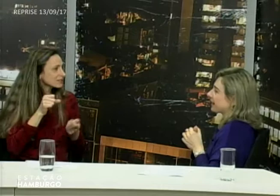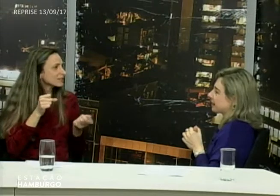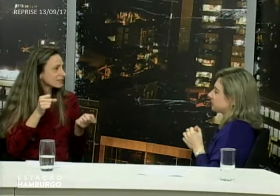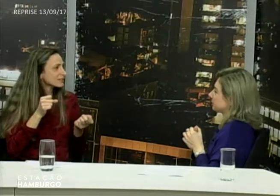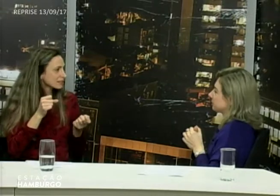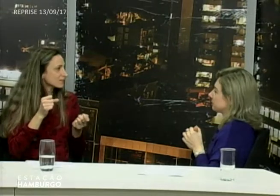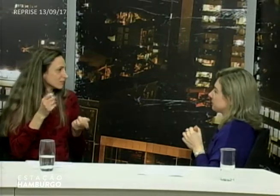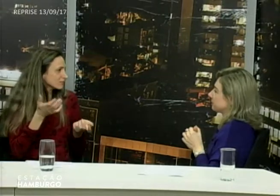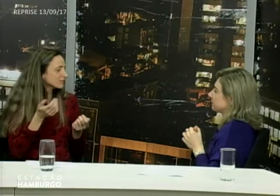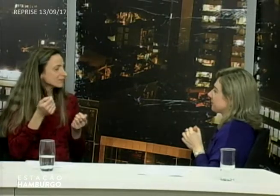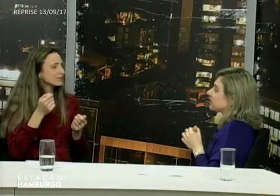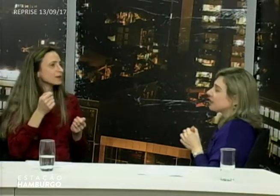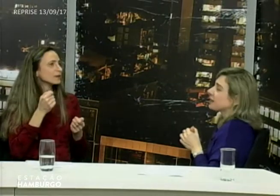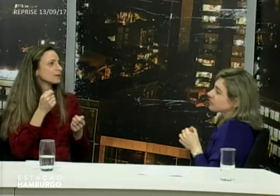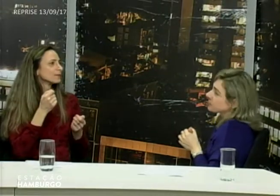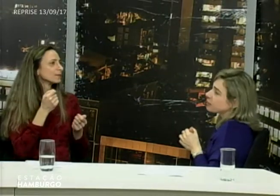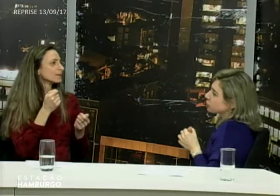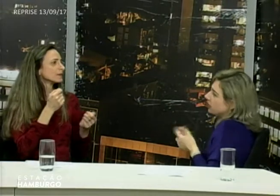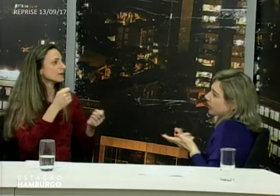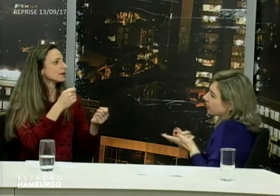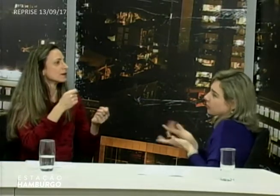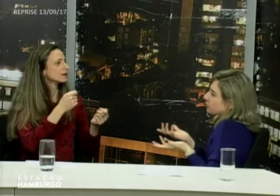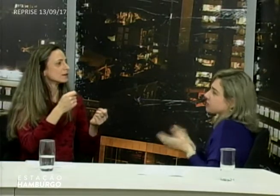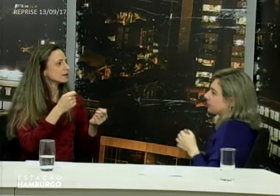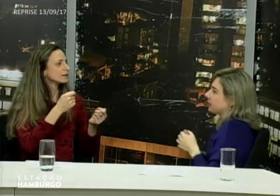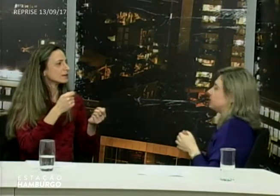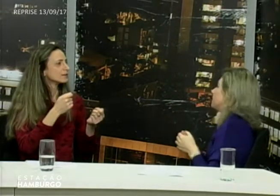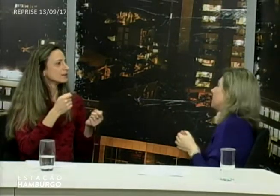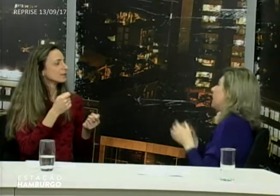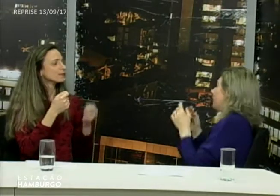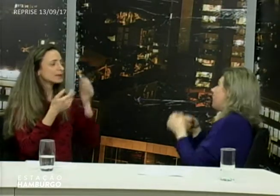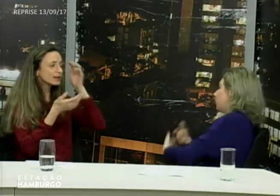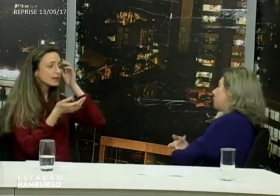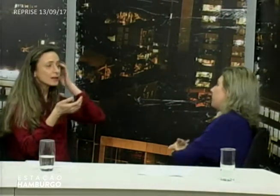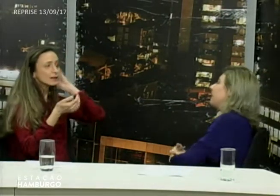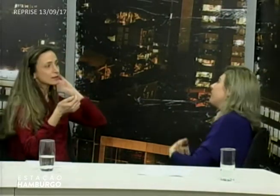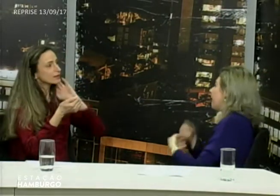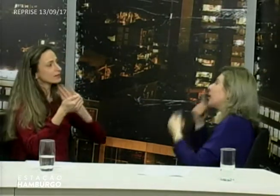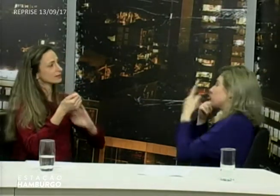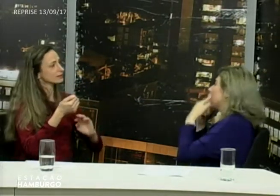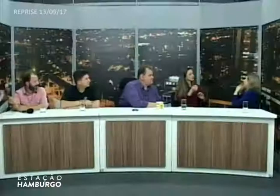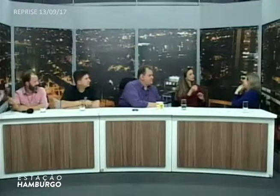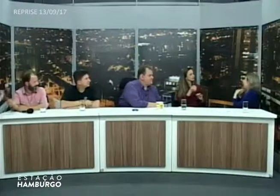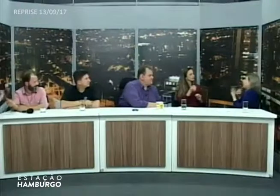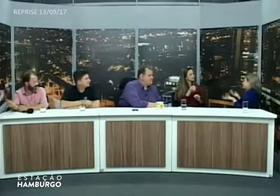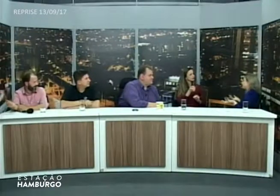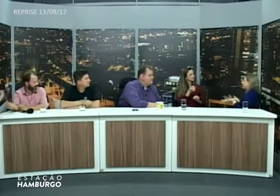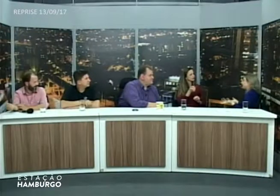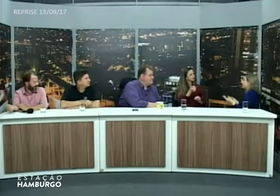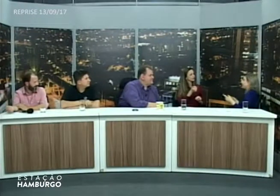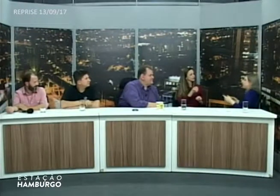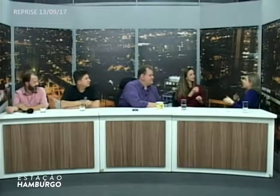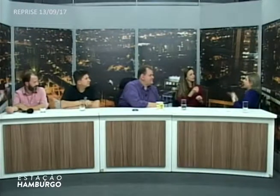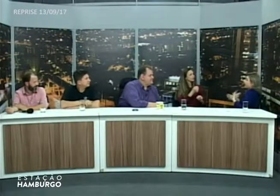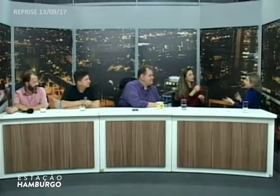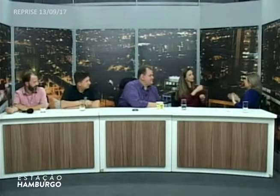e conseguem. Sim, a criança vai chorar algumas vezes, né? O bebê vai chorar, sim, mas